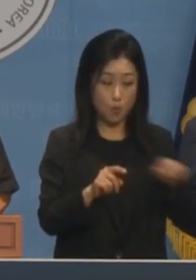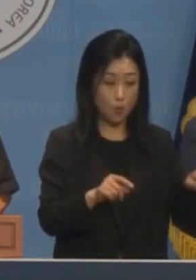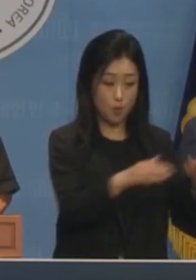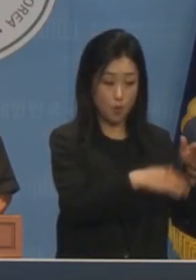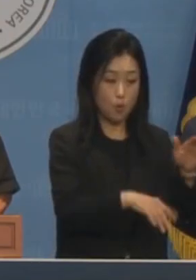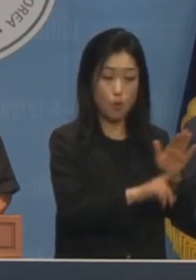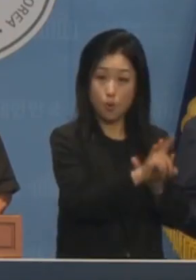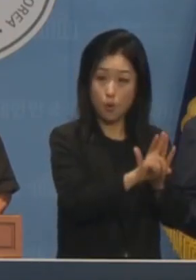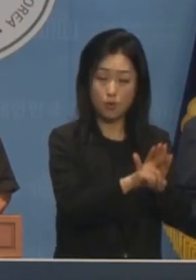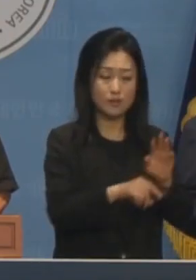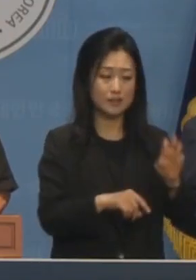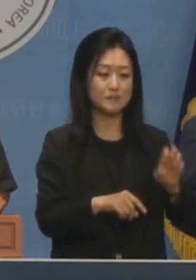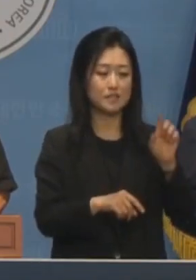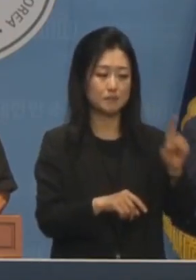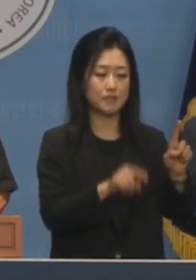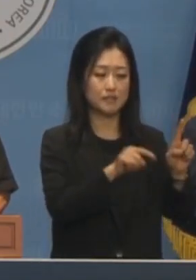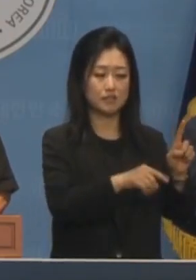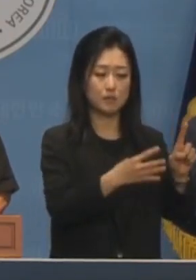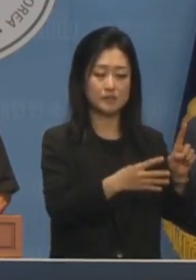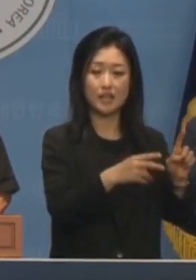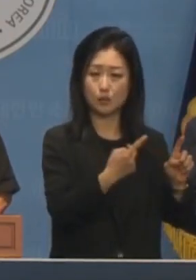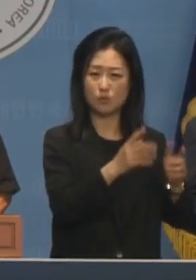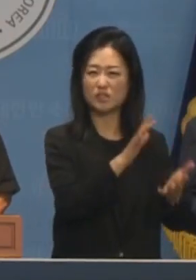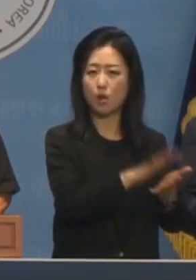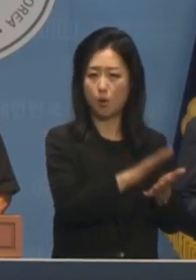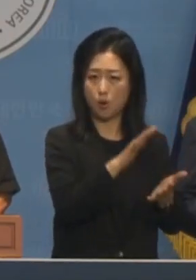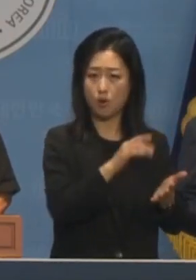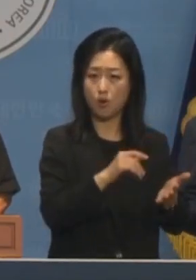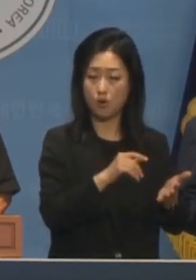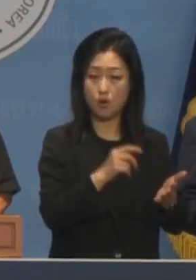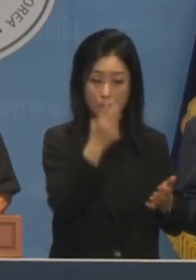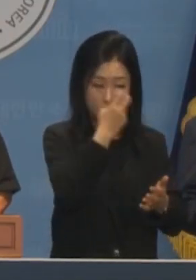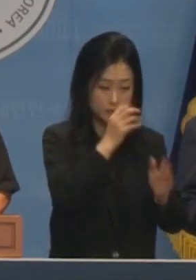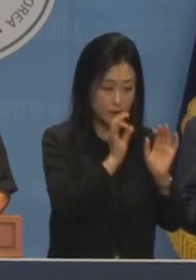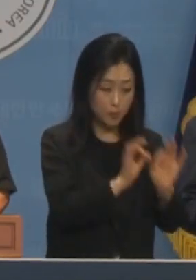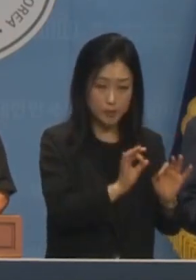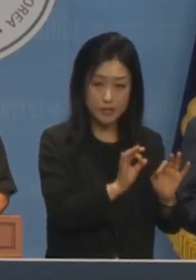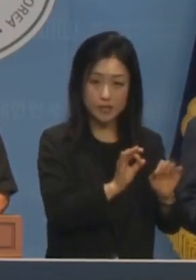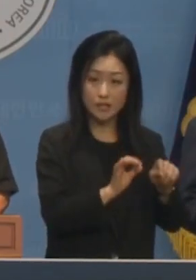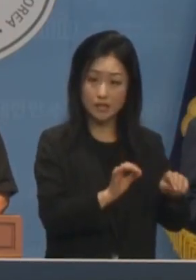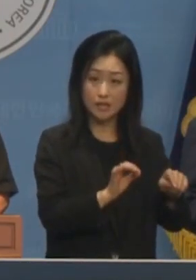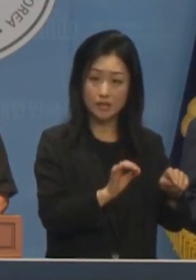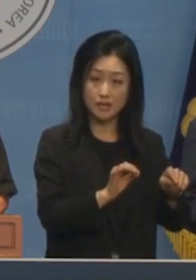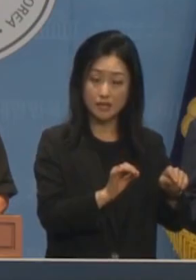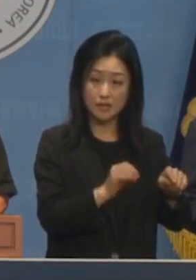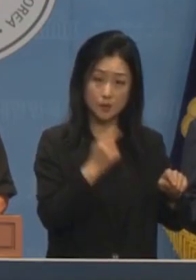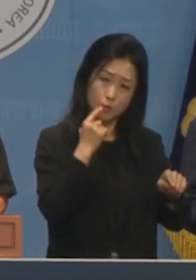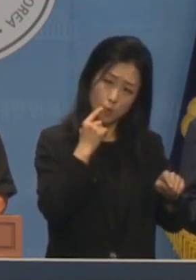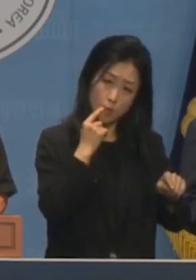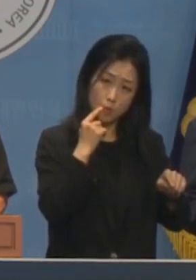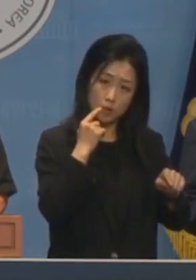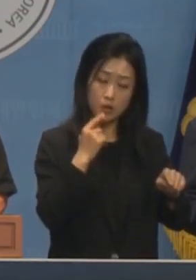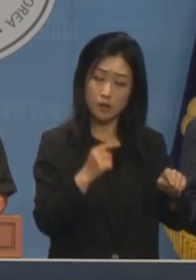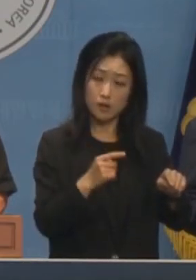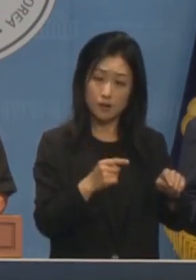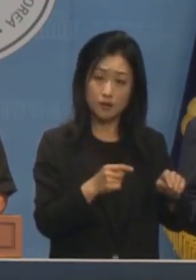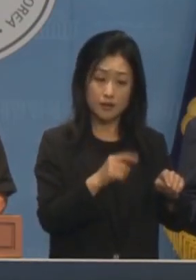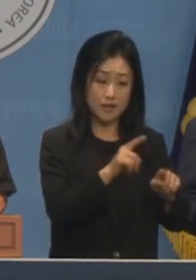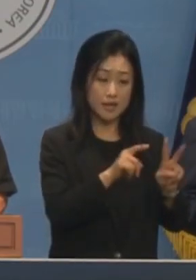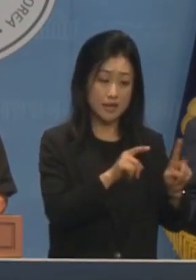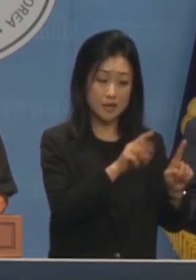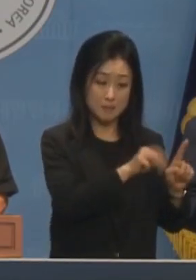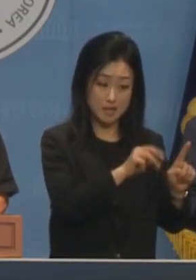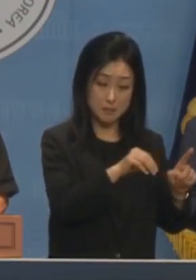수온은 31.4도로 달궈져 있었습니다. 검사 결과 대청호 남세균 세포수는